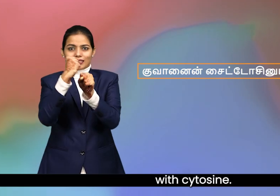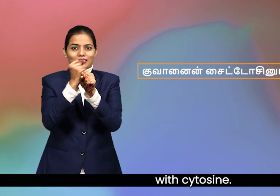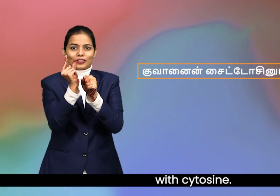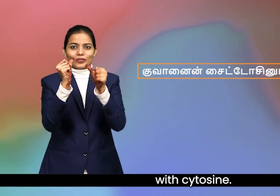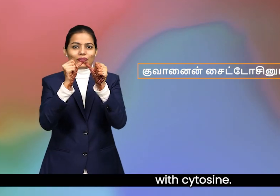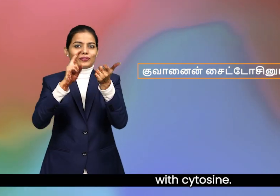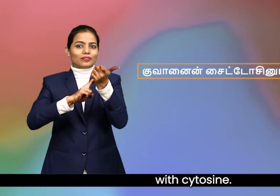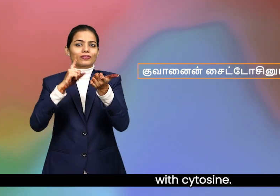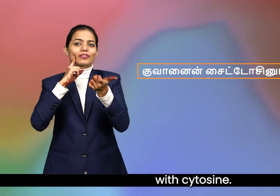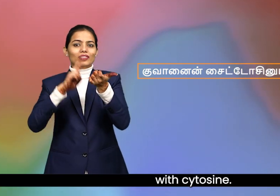ஜோடிகளும்.